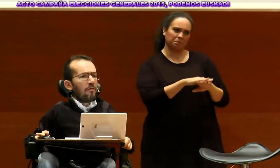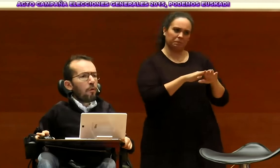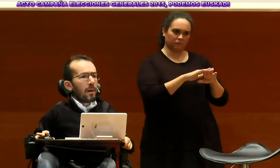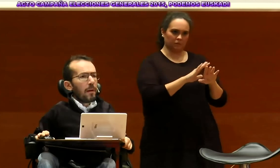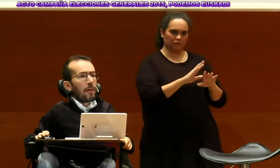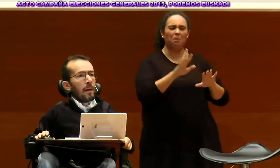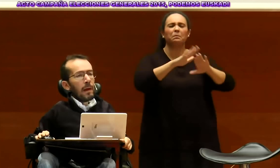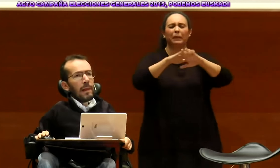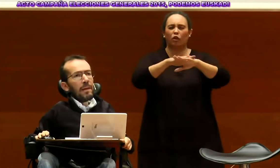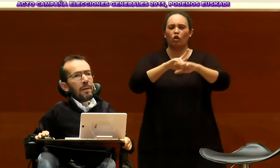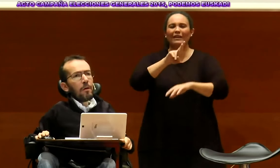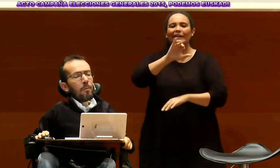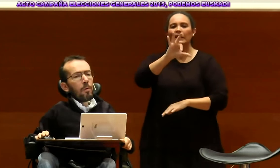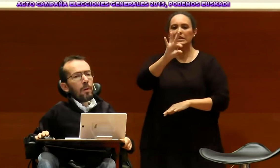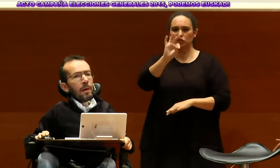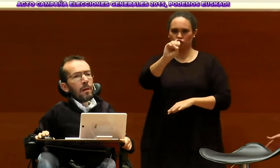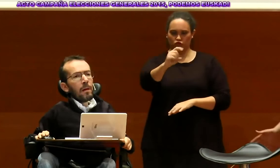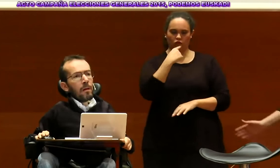Era Risto Mejía, y le decía